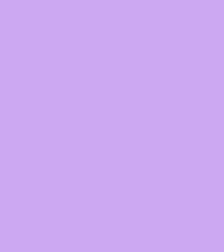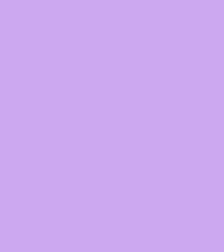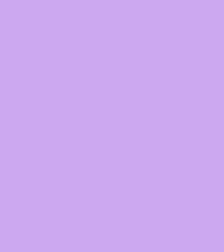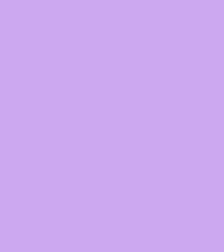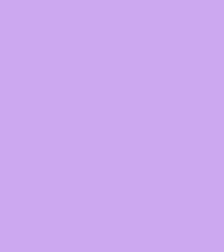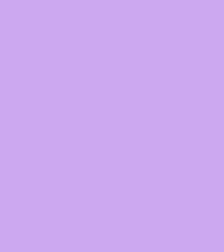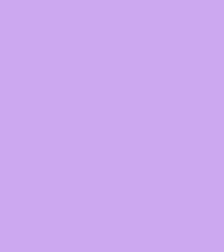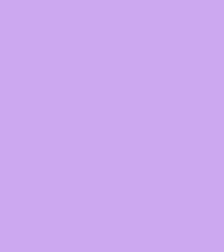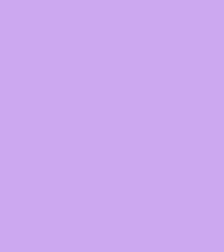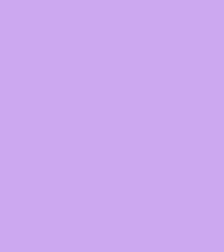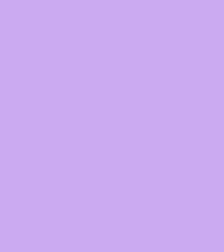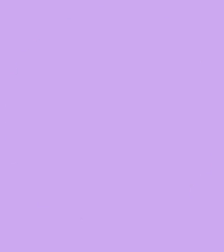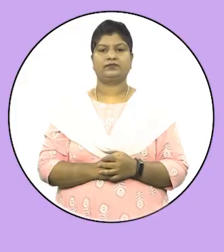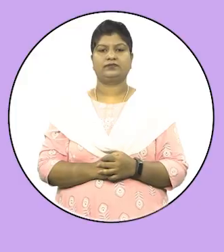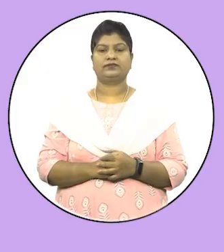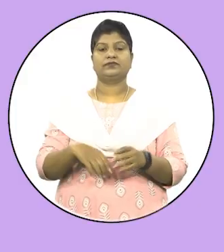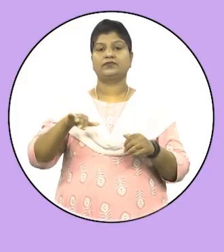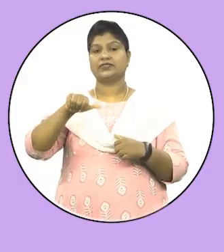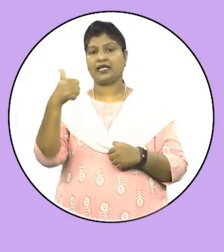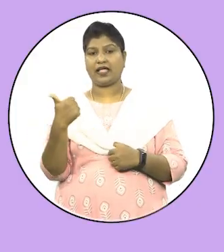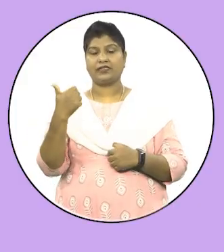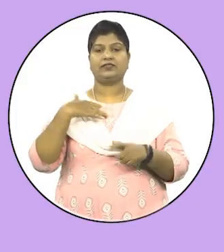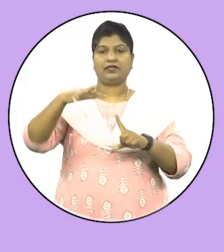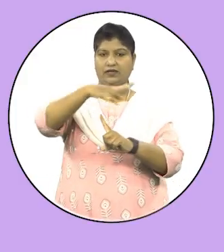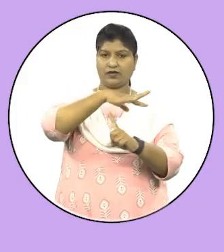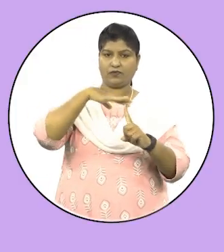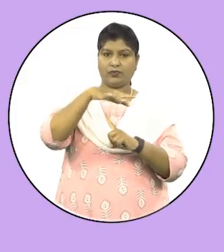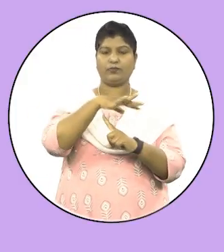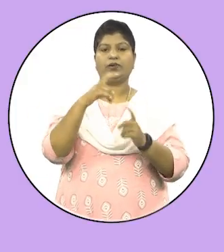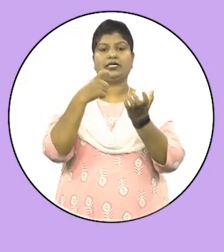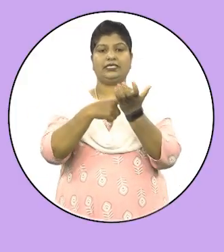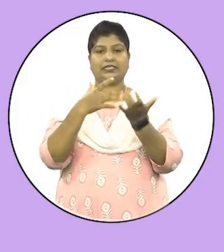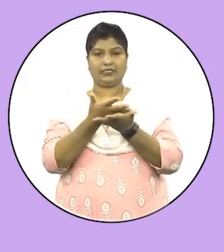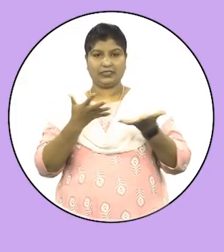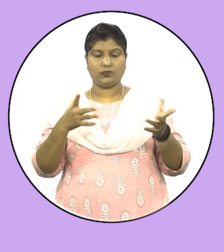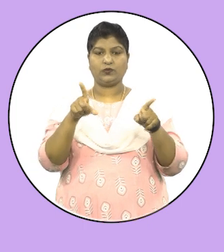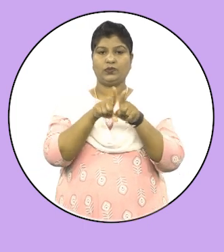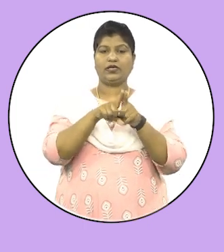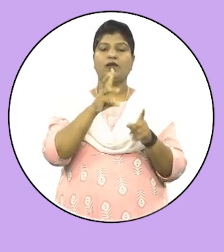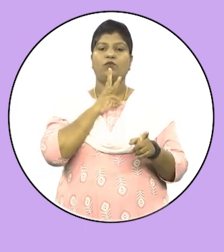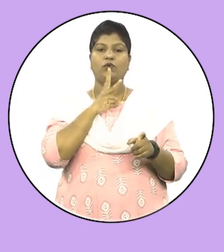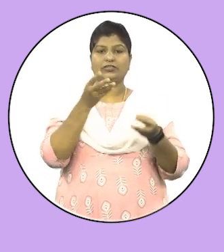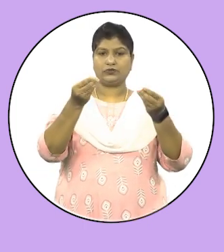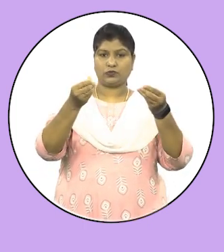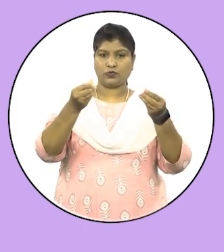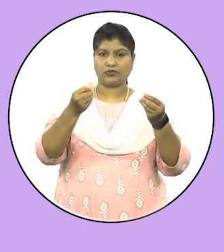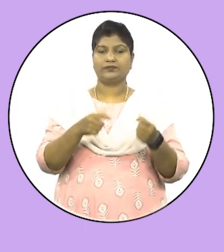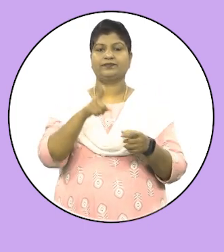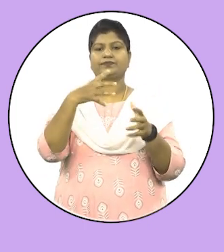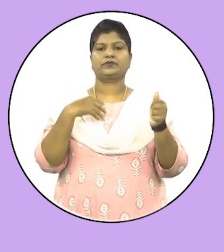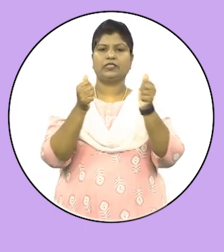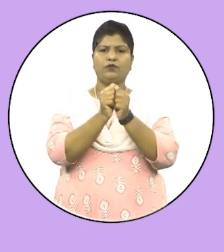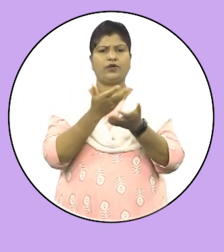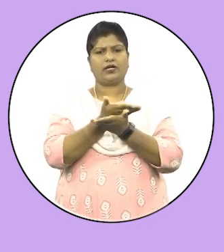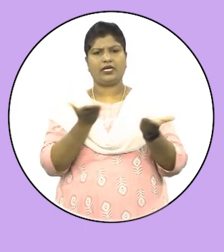प्रदूषक कहा जाता है। अन्य पर्यावरणीय संसाधन जैसे पानी और मिट्टी के